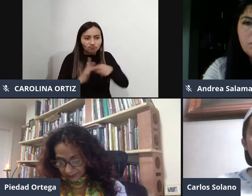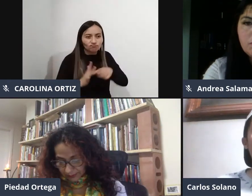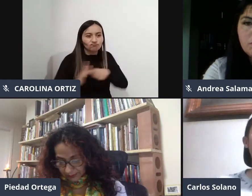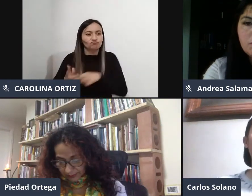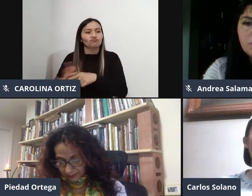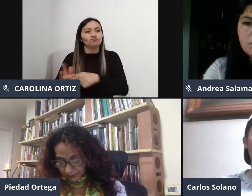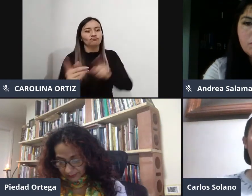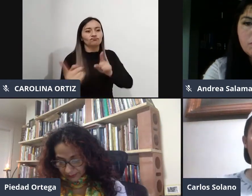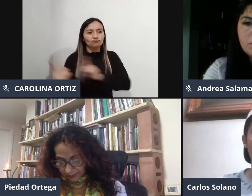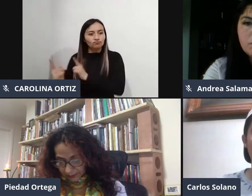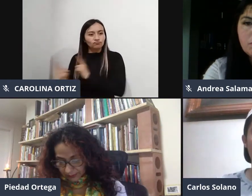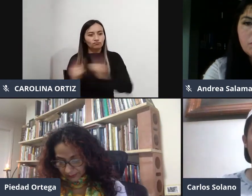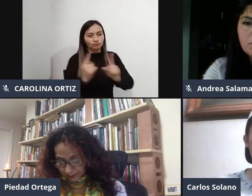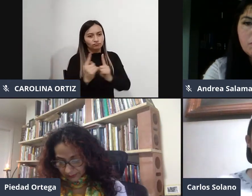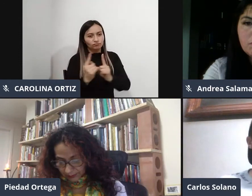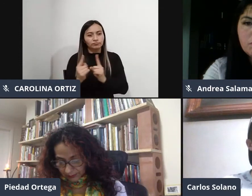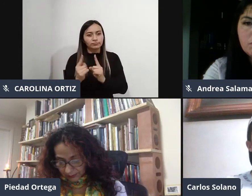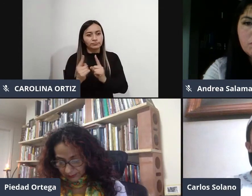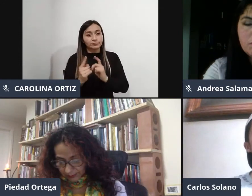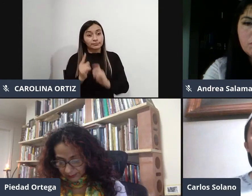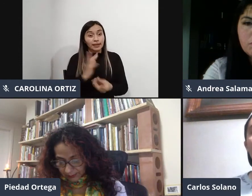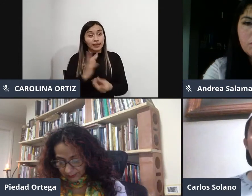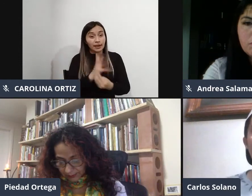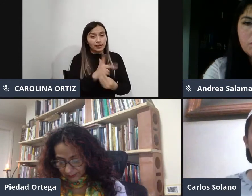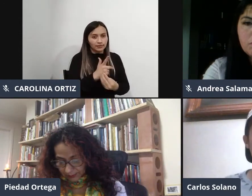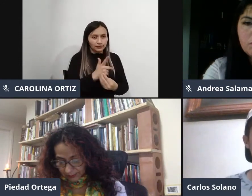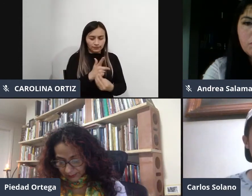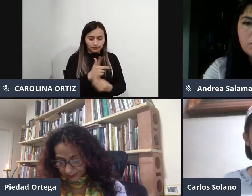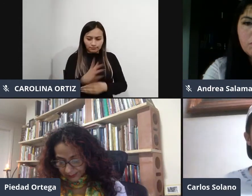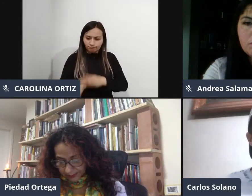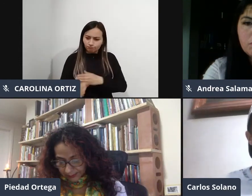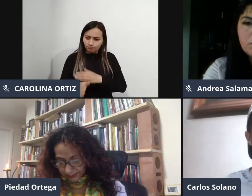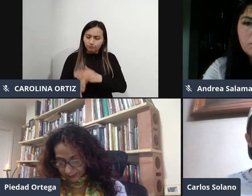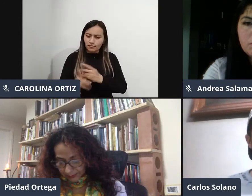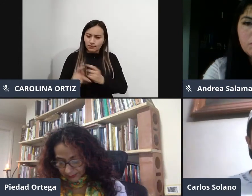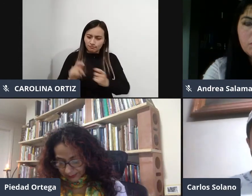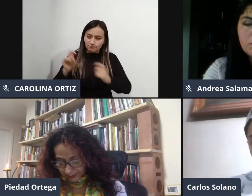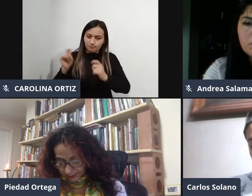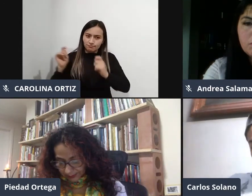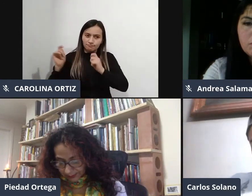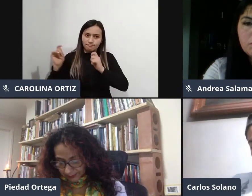El arte sigue transformando. El arte nos sigue llevando